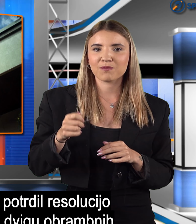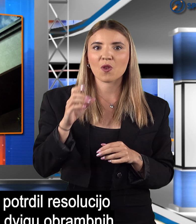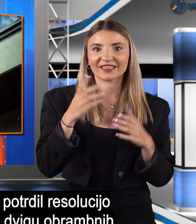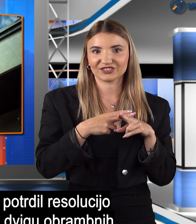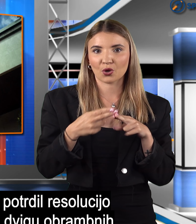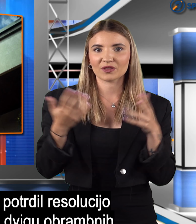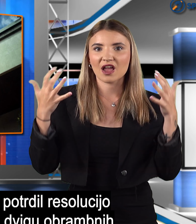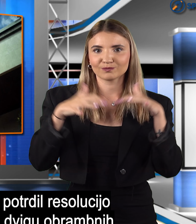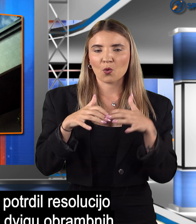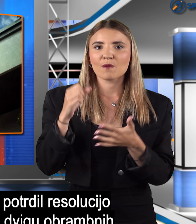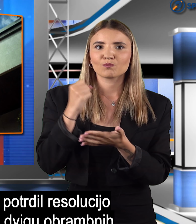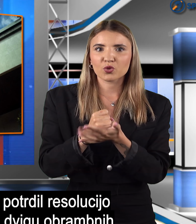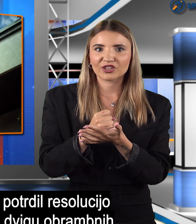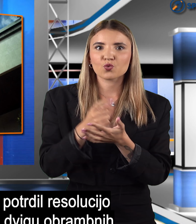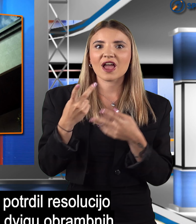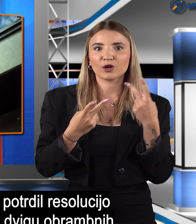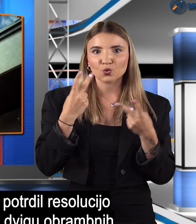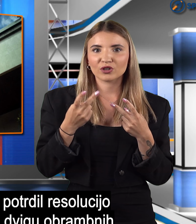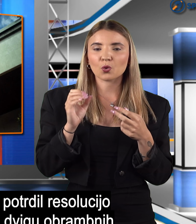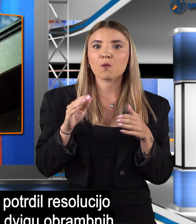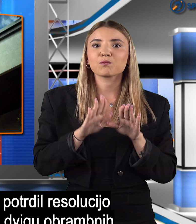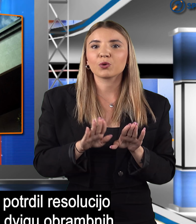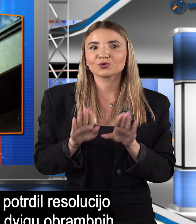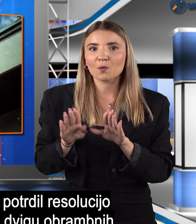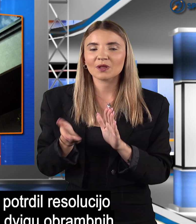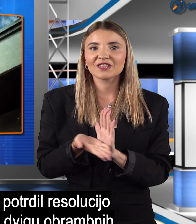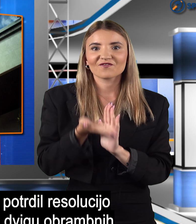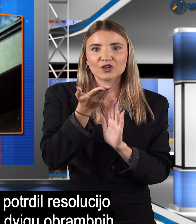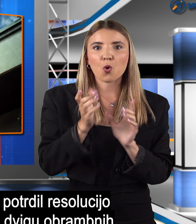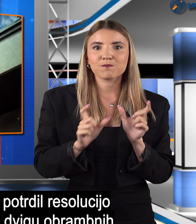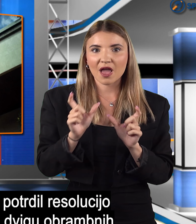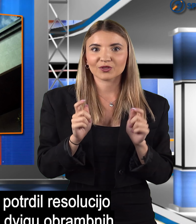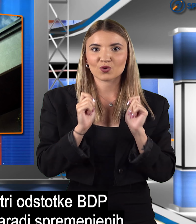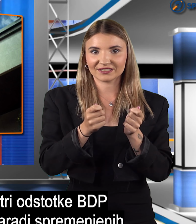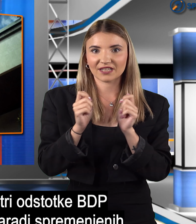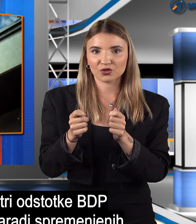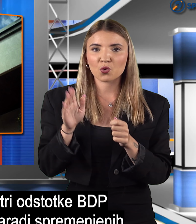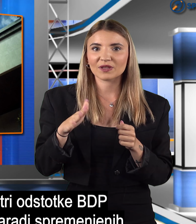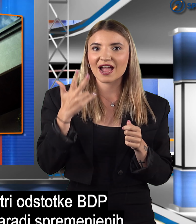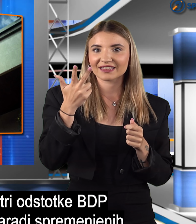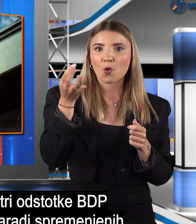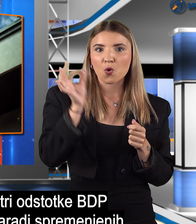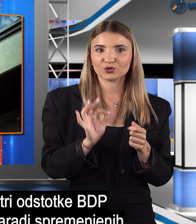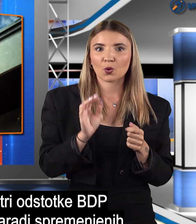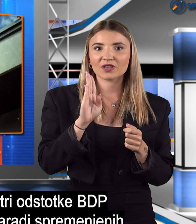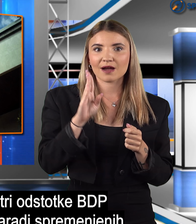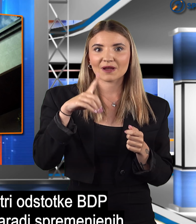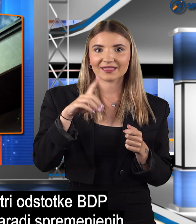Odbor DZ je potrdil resolucijo o postopnem dvigu obrambnih izdatkov na 3% BDP do